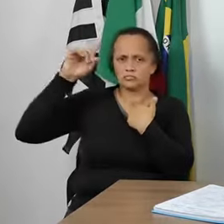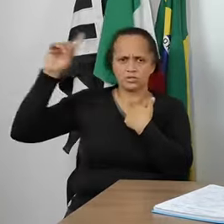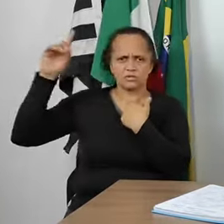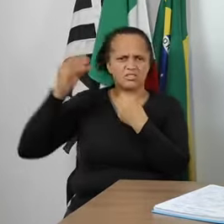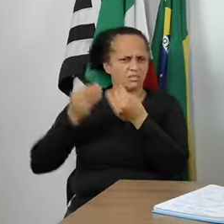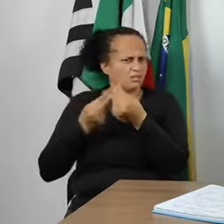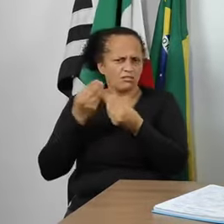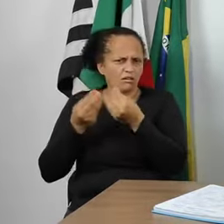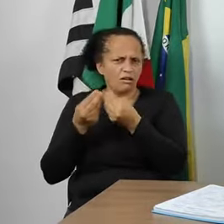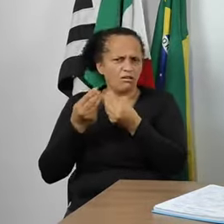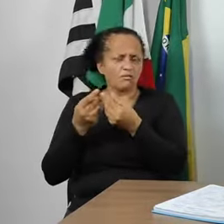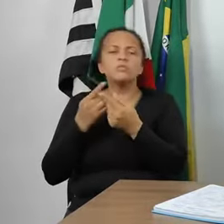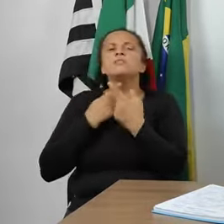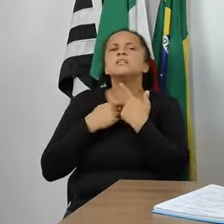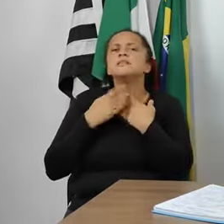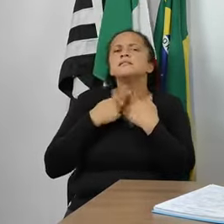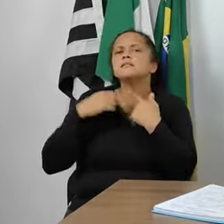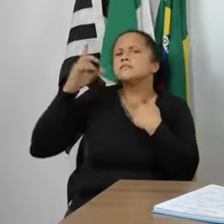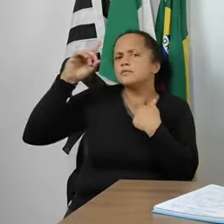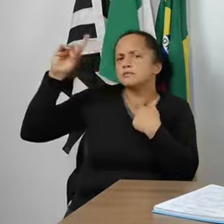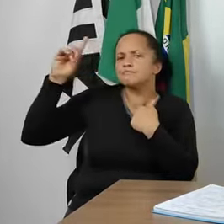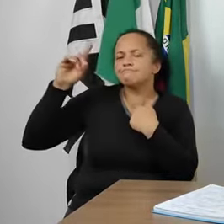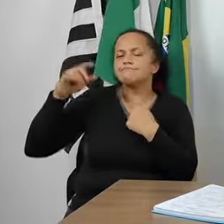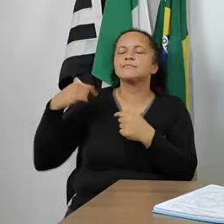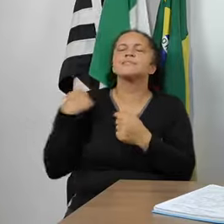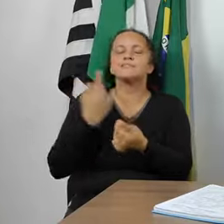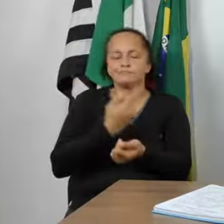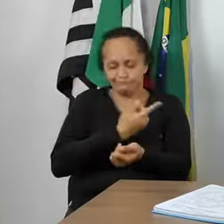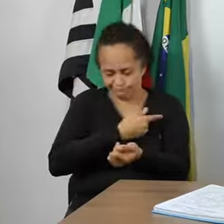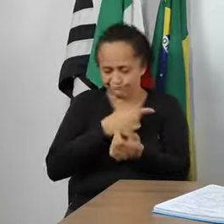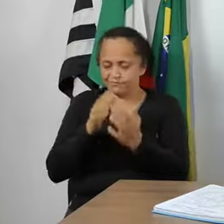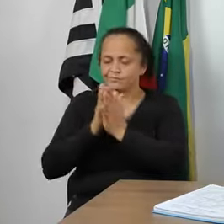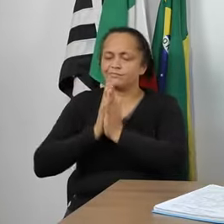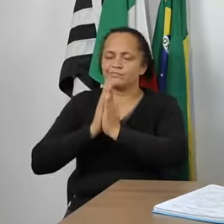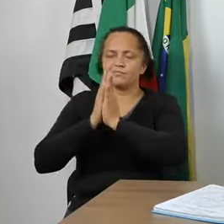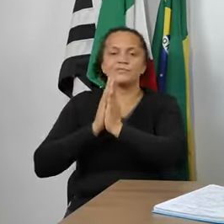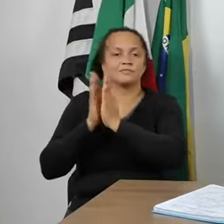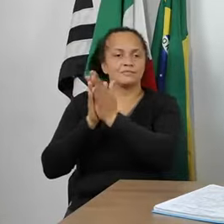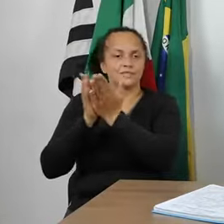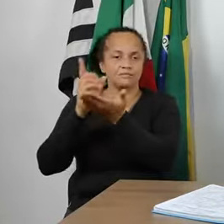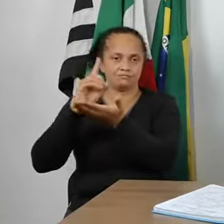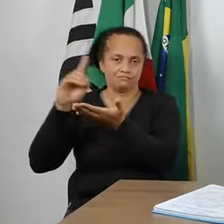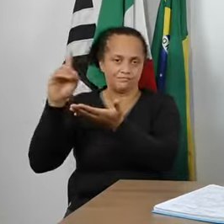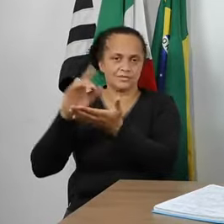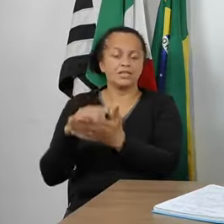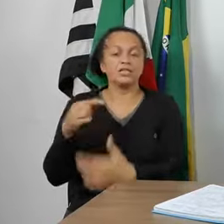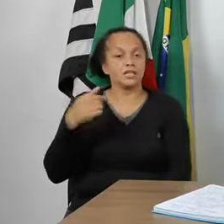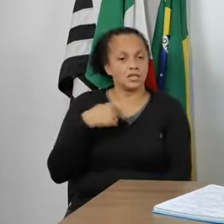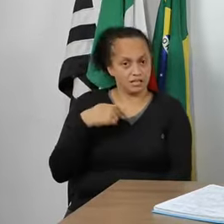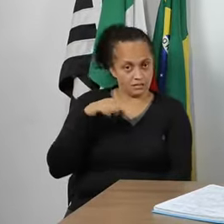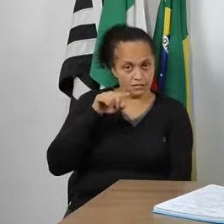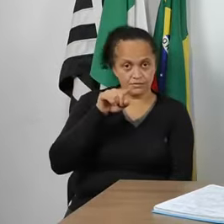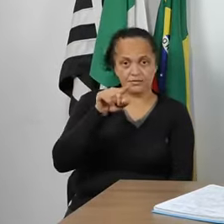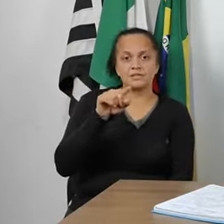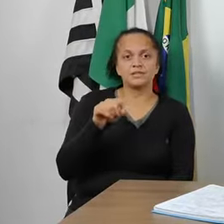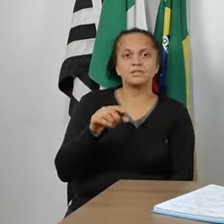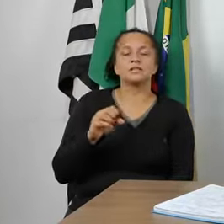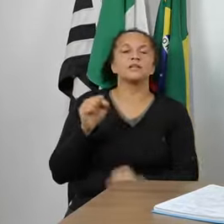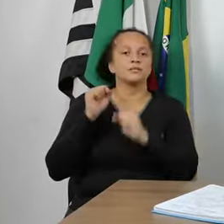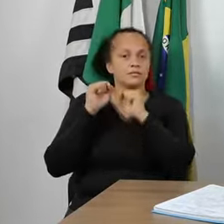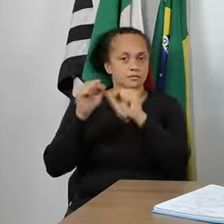palavra de Deus. Que eu e você venhamos ter essa atitude também, de todas as vezes que orar, não